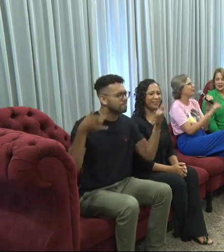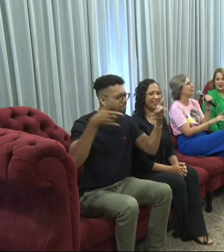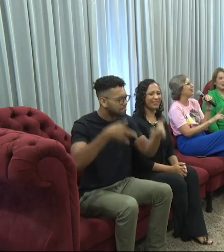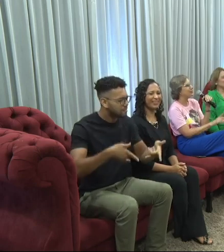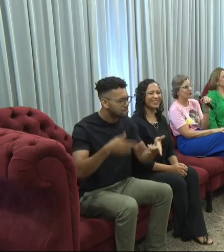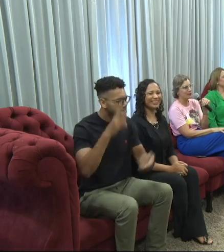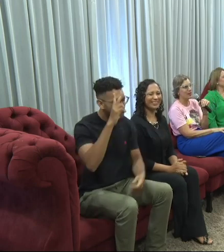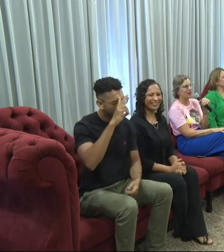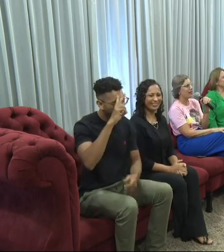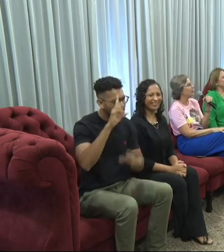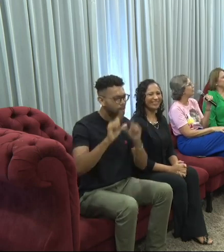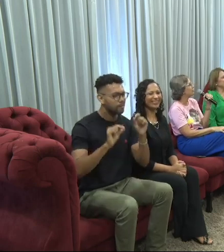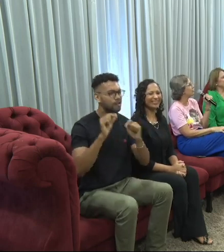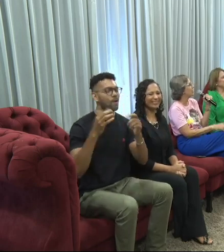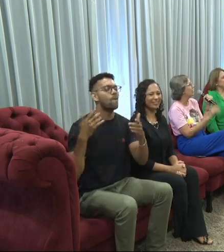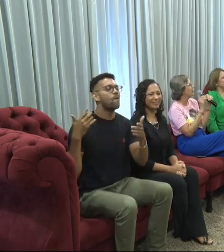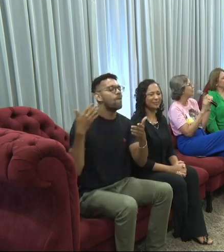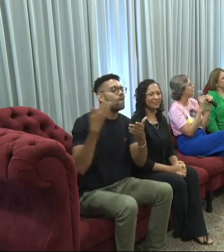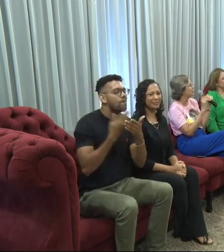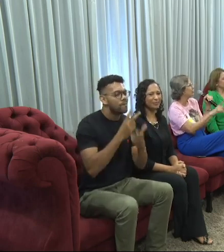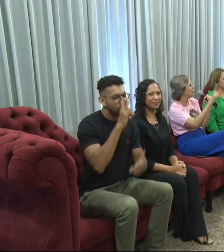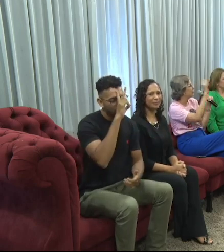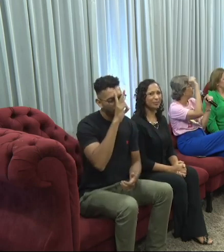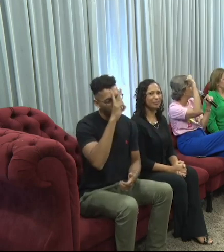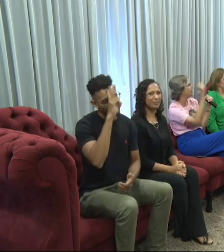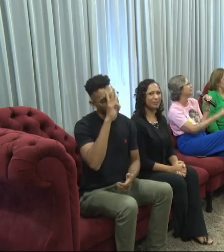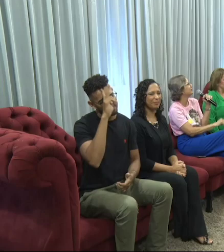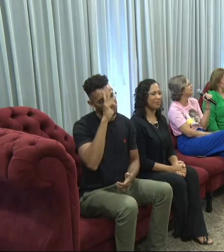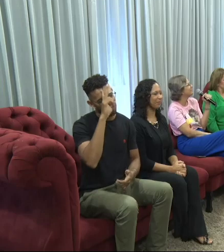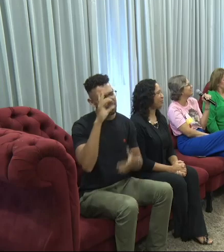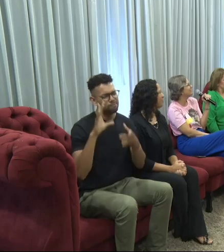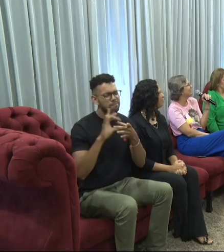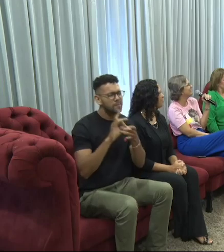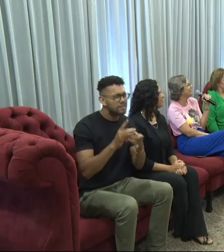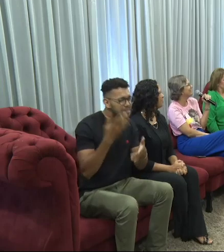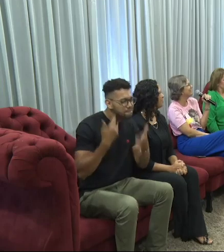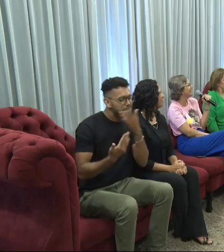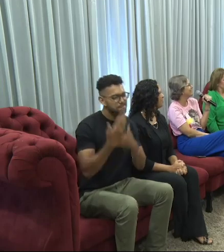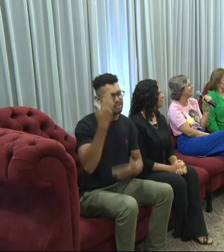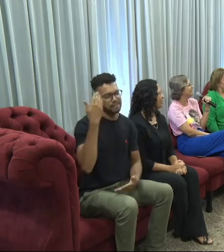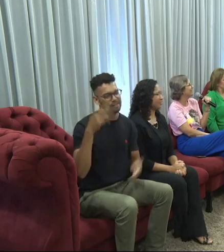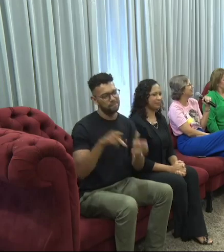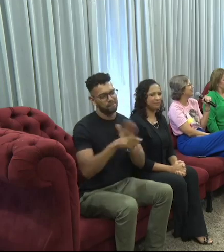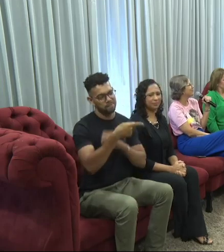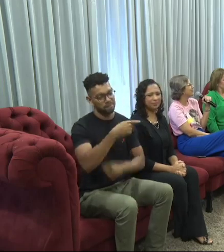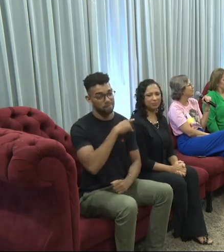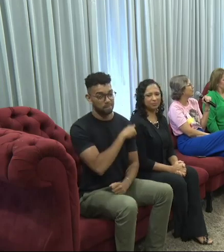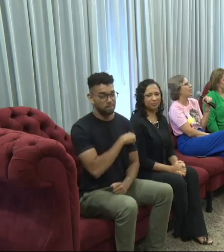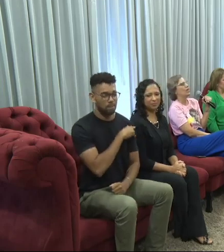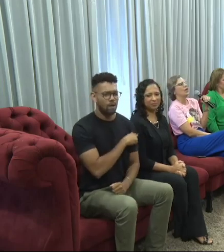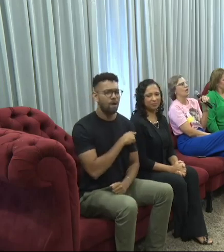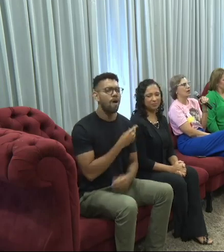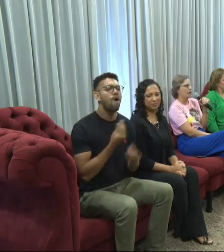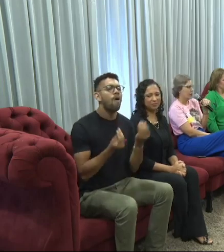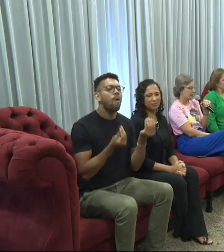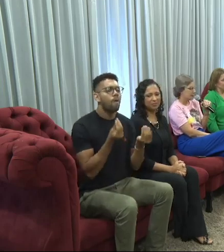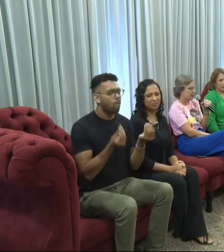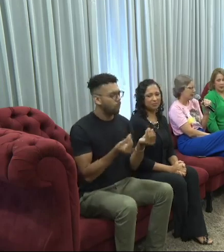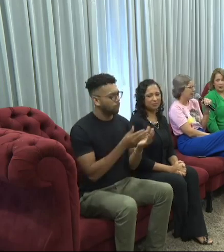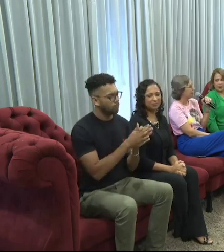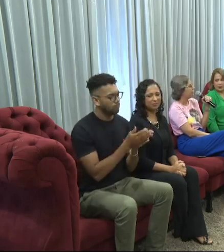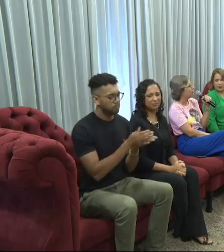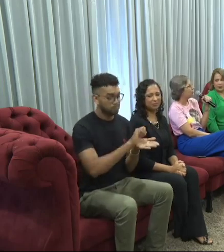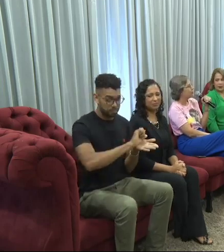os bons momentos da nossa história na moda e estilo do Piauí. Beleza. Agora conta para mim como é que vai ser o Salive. Está